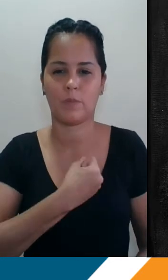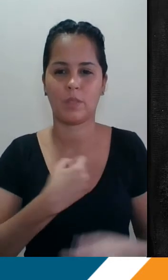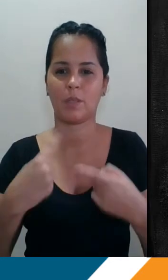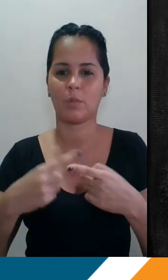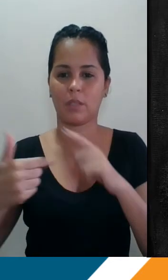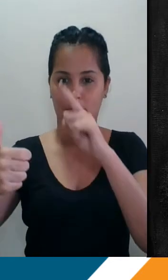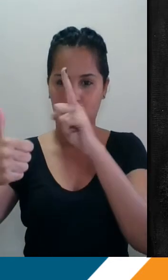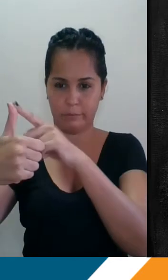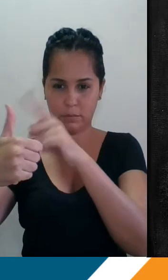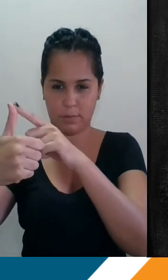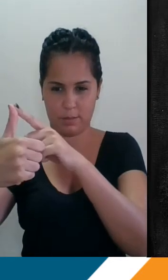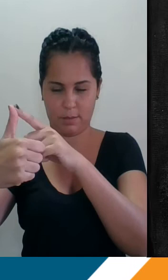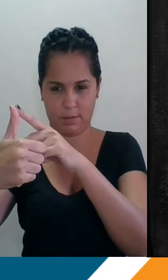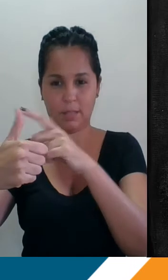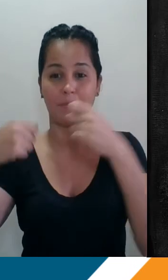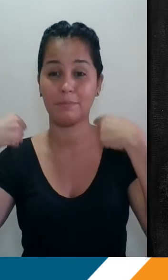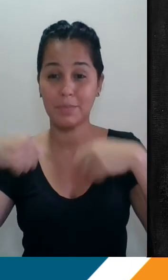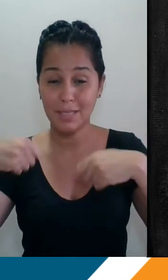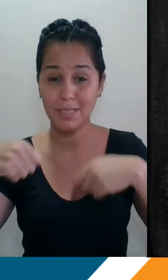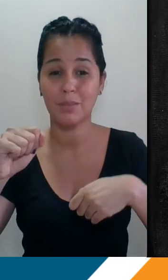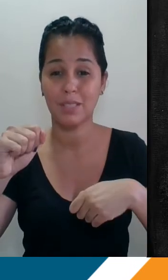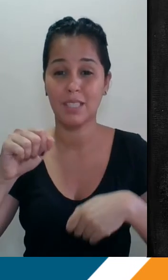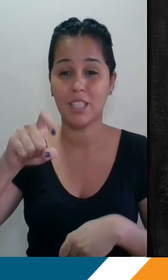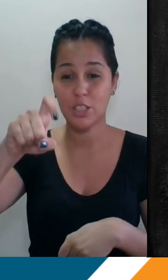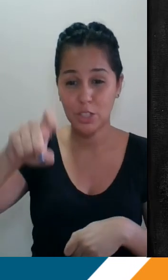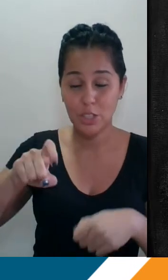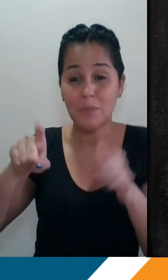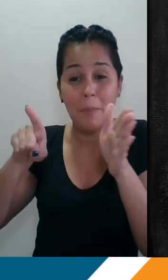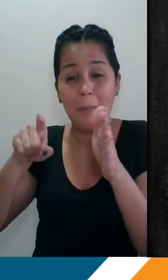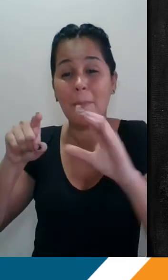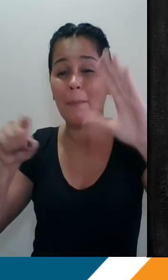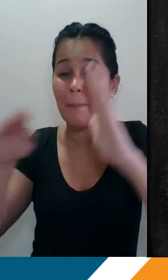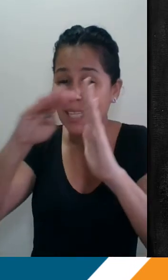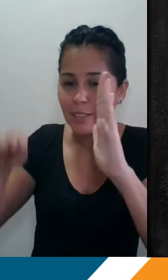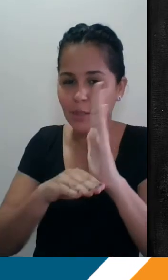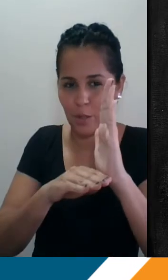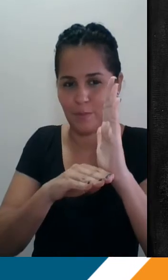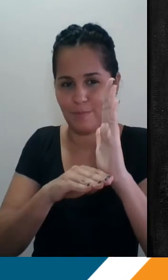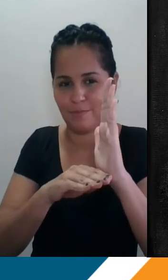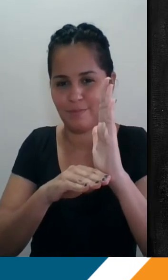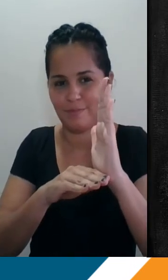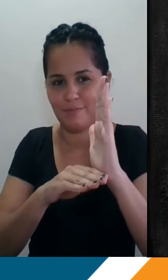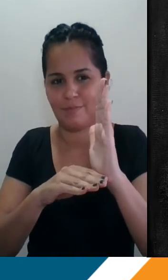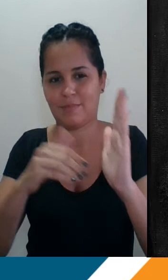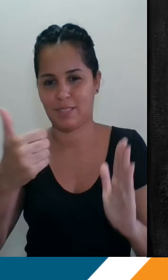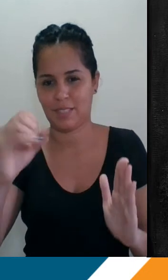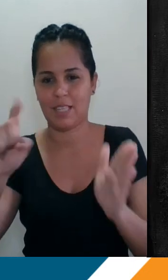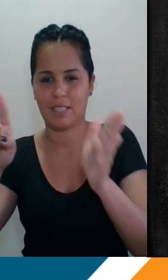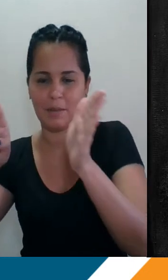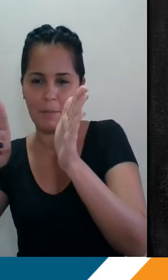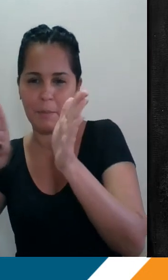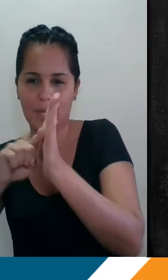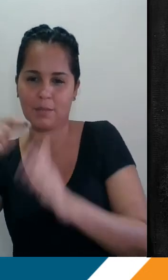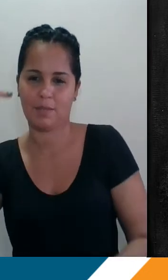gente encontrou é que o x seja menor que 10 elevado a menos 7. Então tem que ser menor que alguém. Então não é qualquer valor acima de